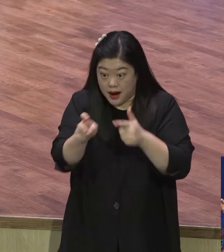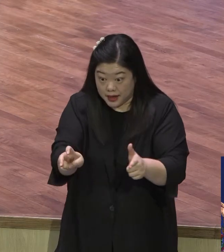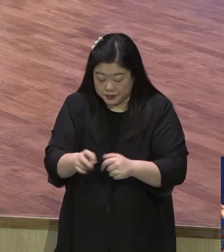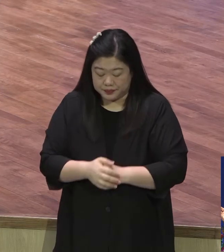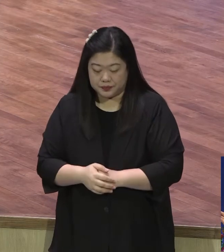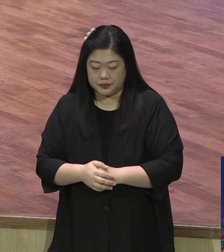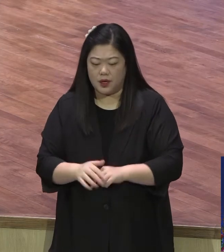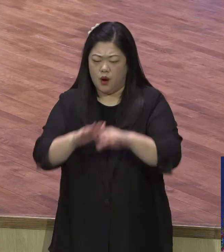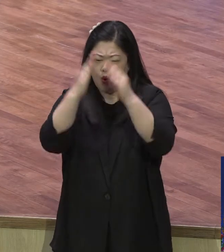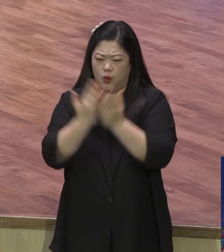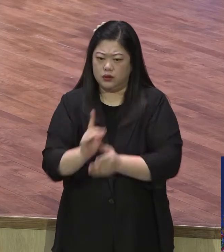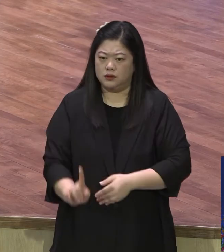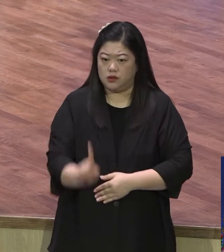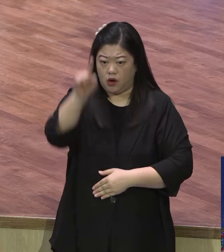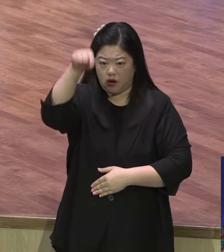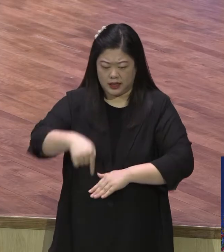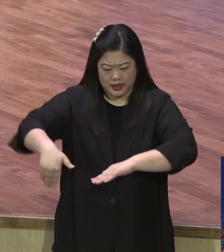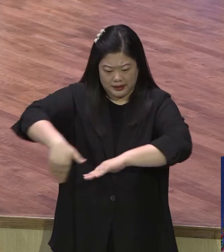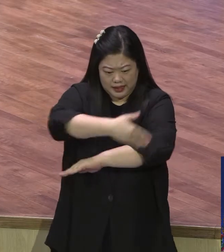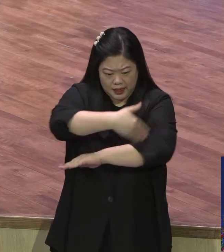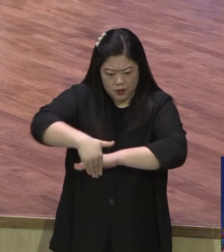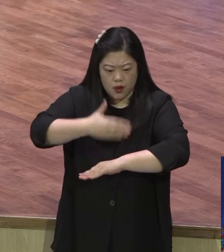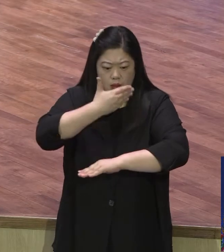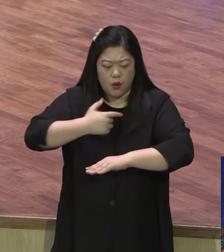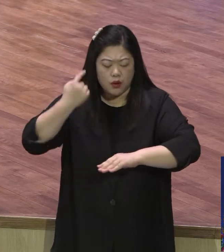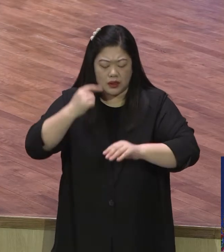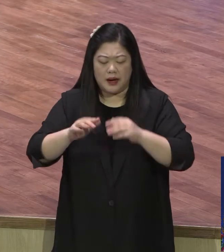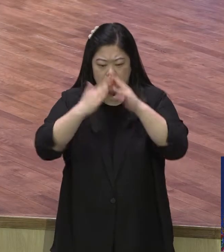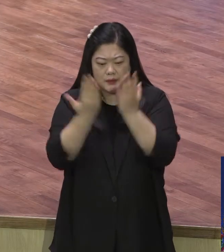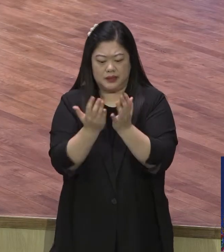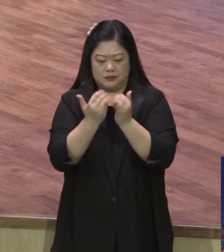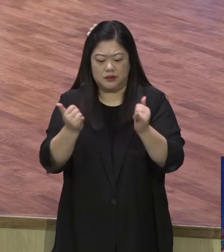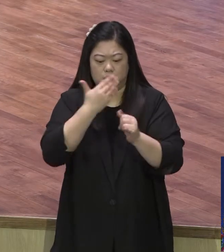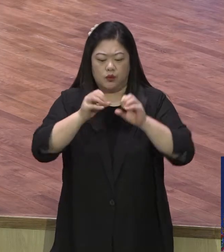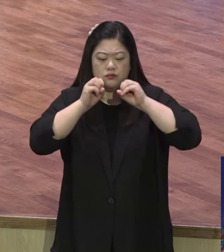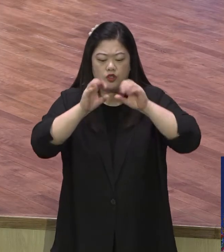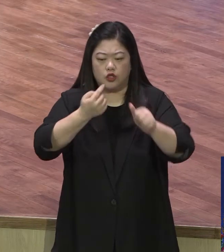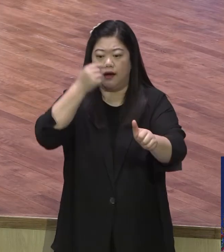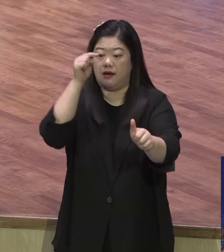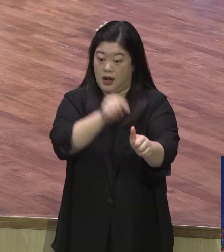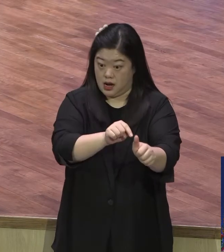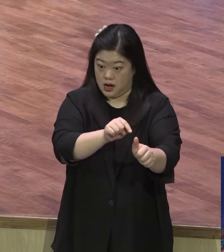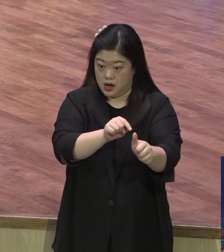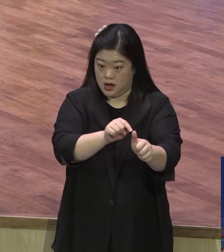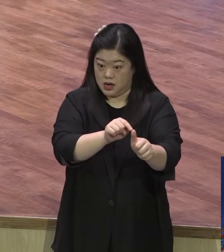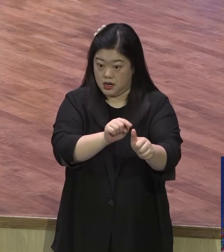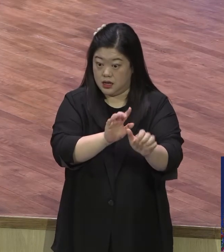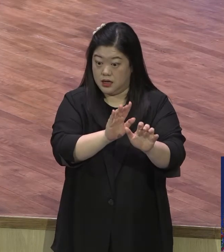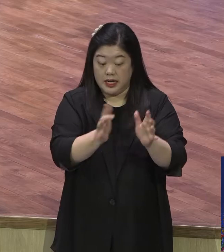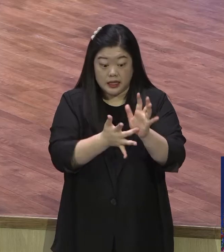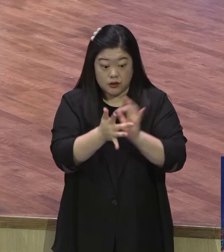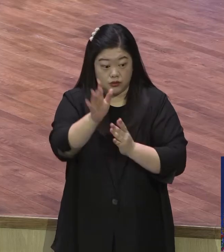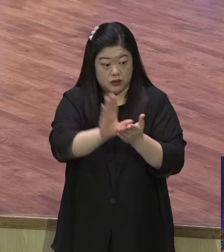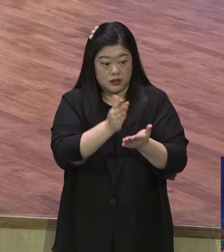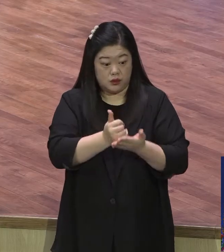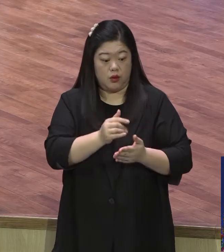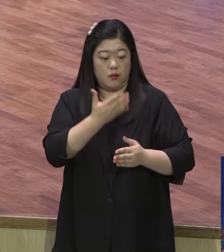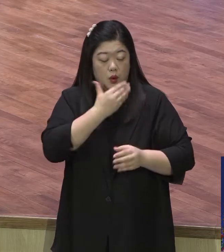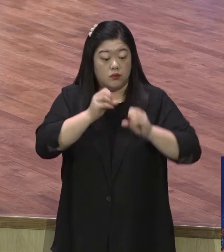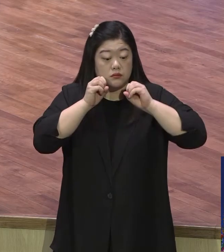만민에게 복음을 전가하라 그리고 끝을 딱 맺었어요 예수의 복음을 전파하는 자에게 뭐라요